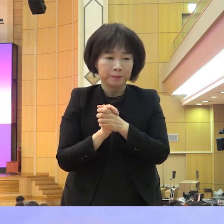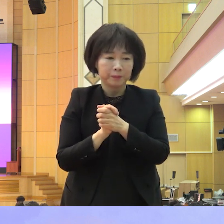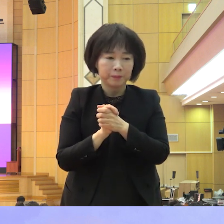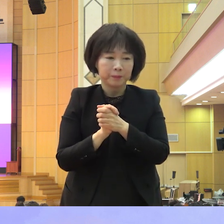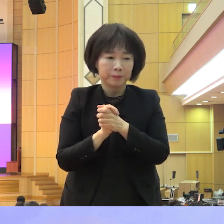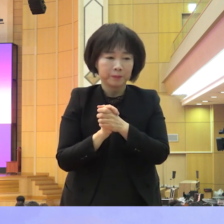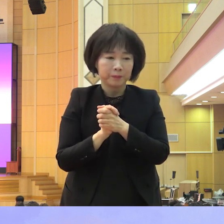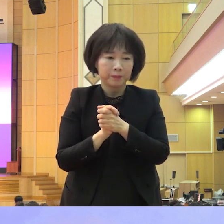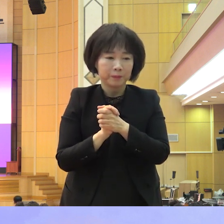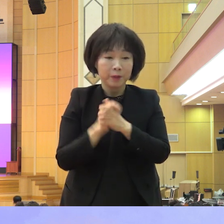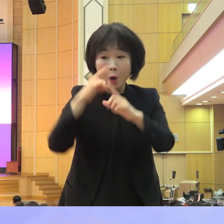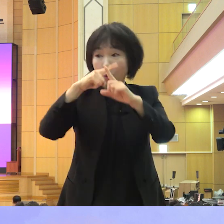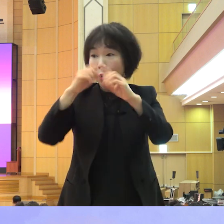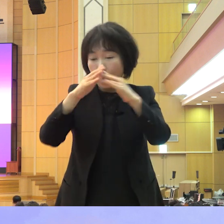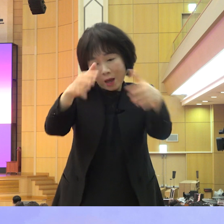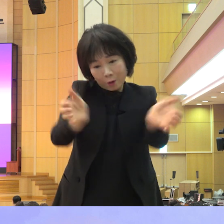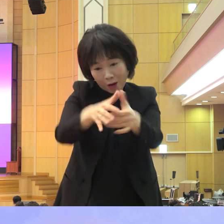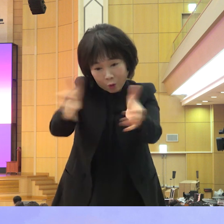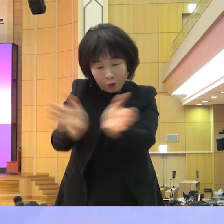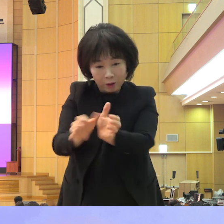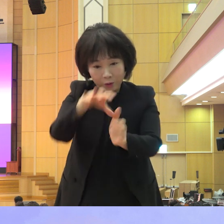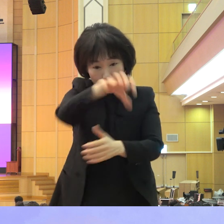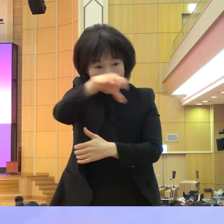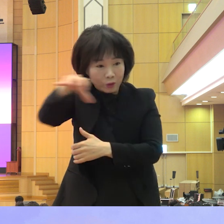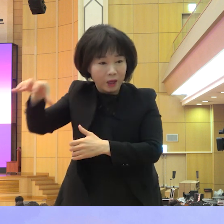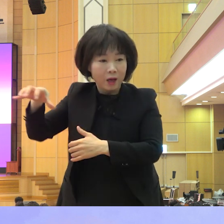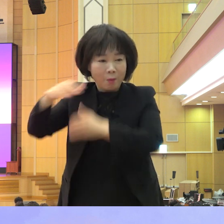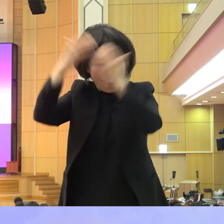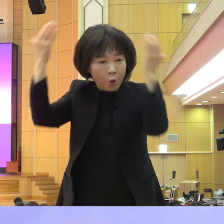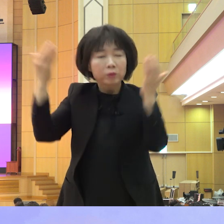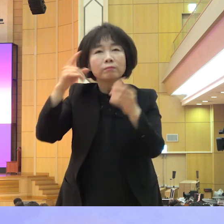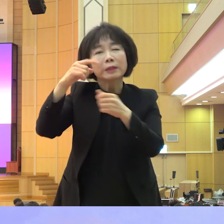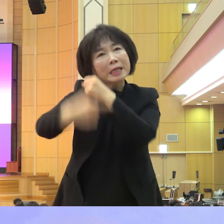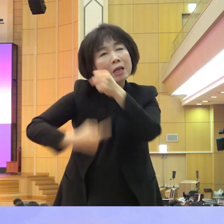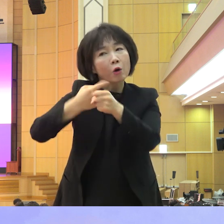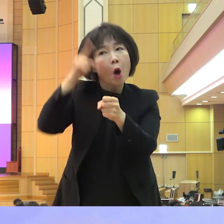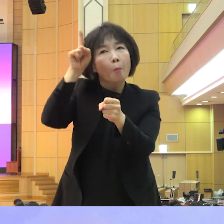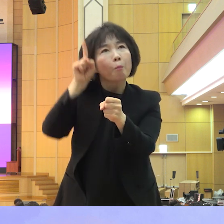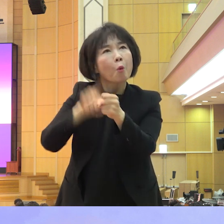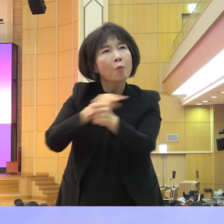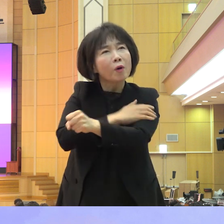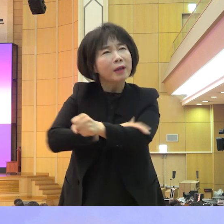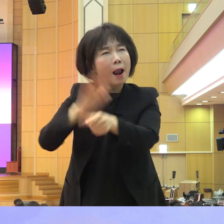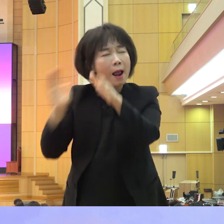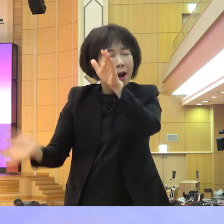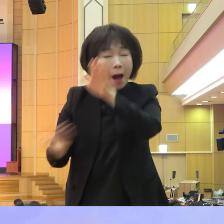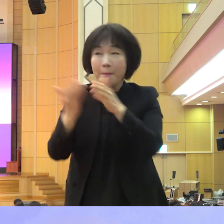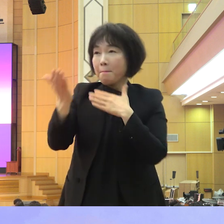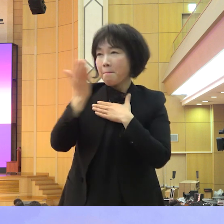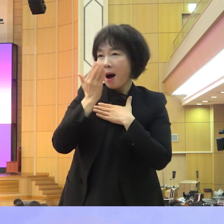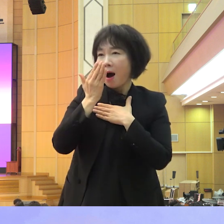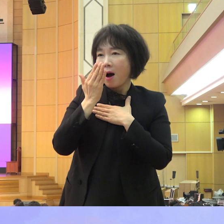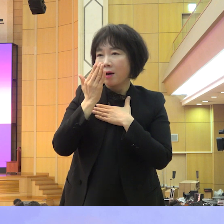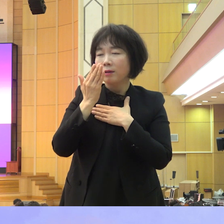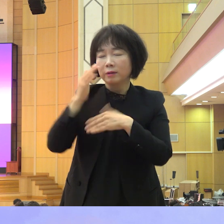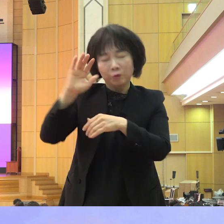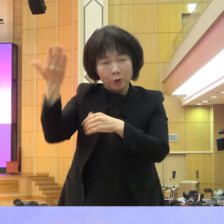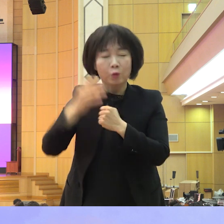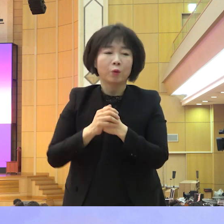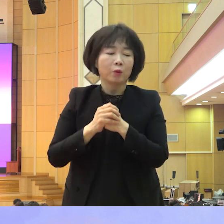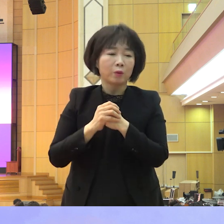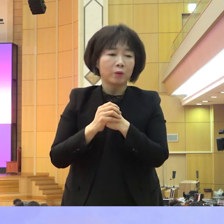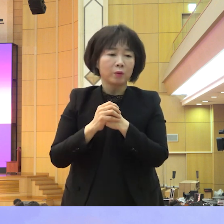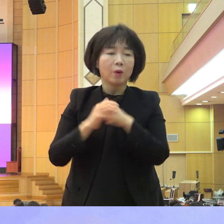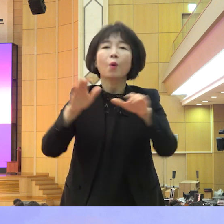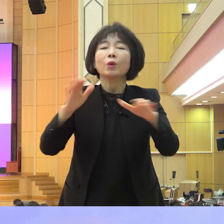교구와 조와 구역과 각 기관이 모든 목표가 아름답게 이루어지고 치러진다는 역사가 나타날 수